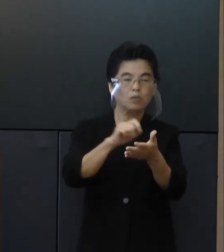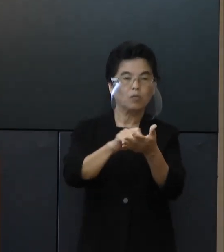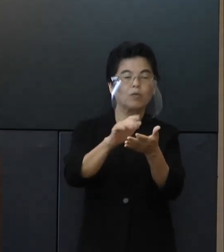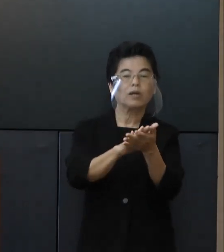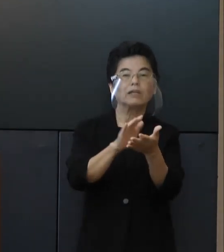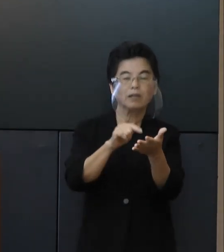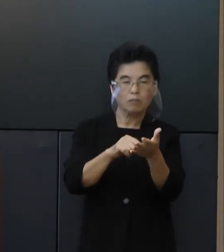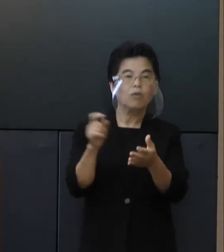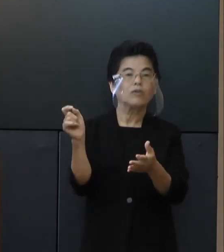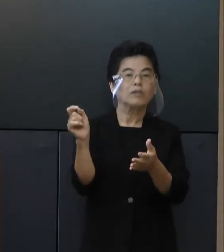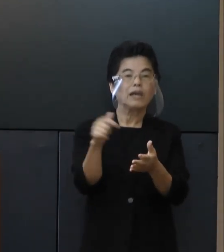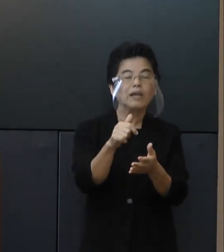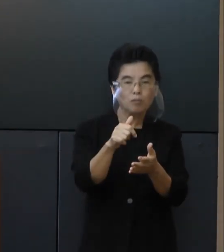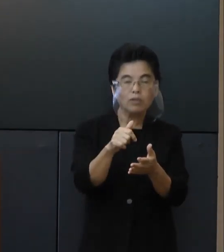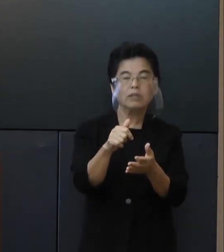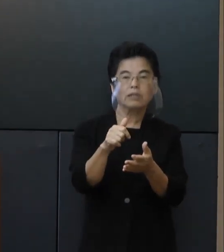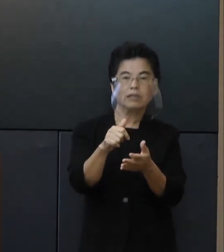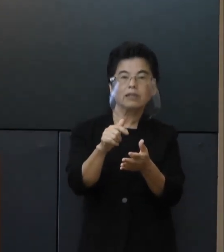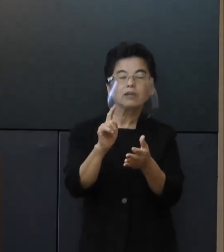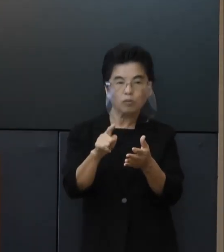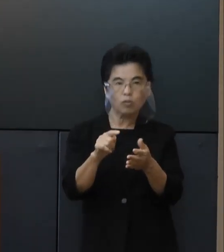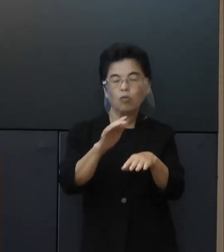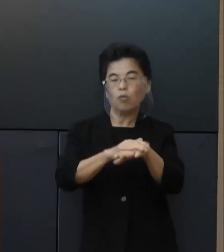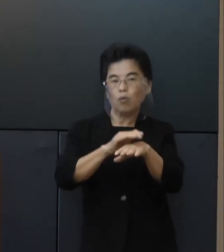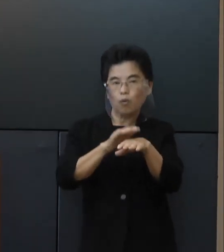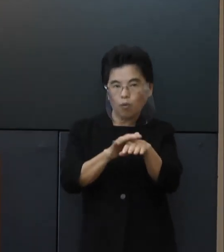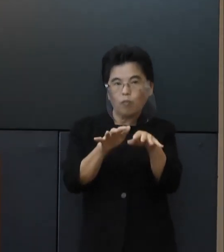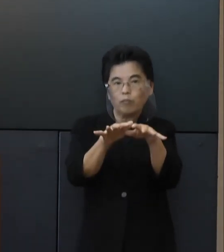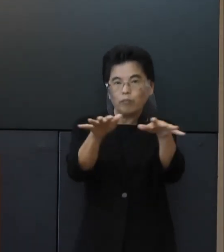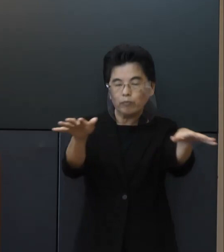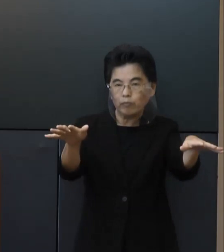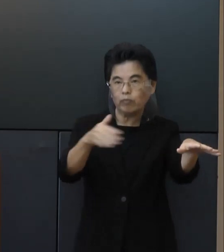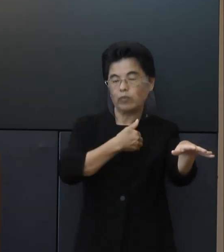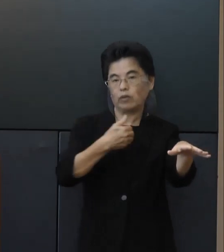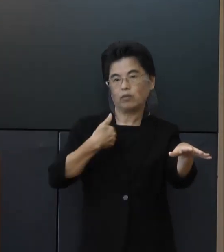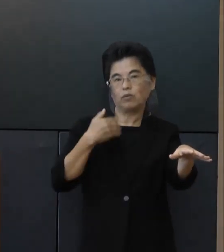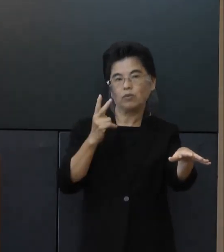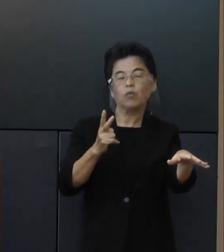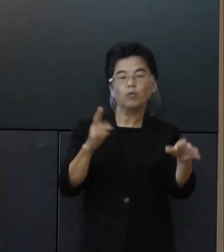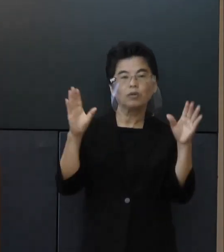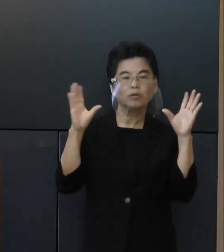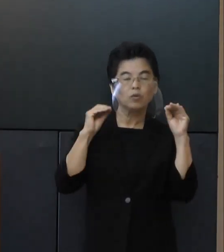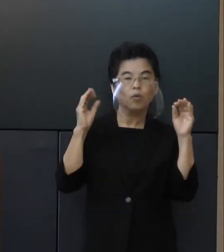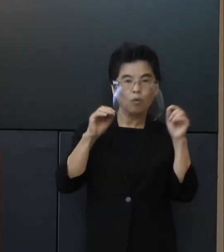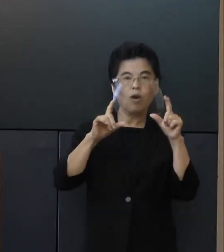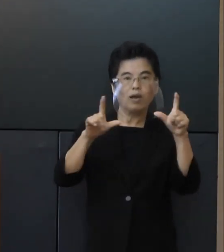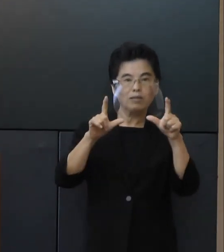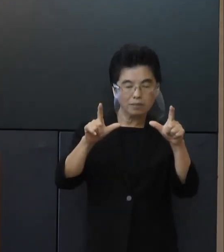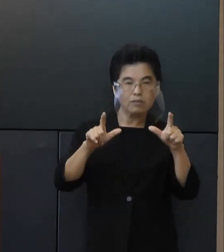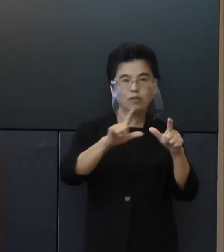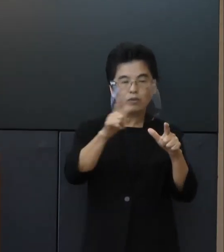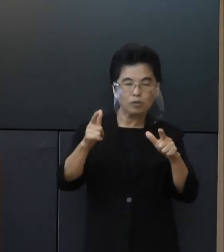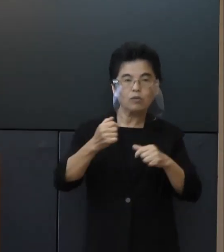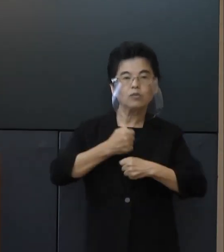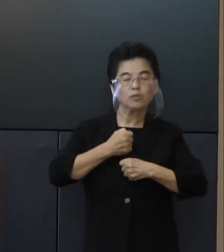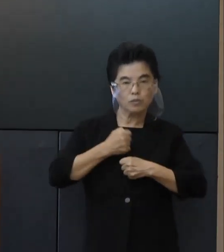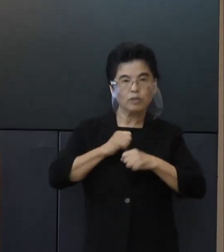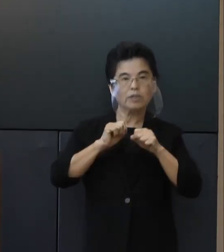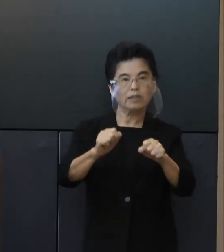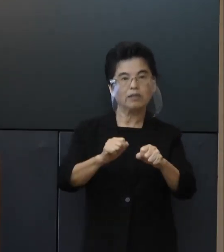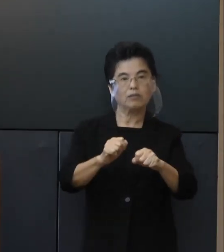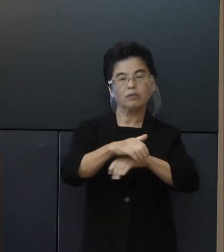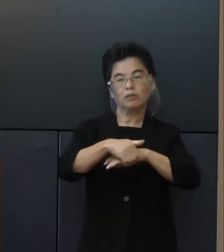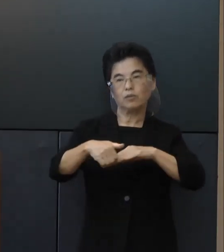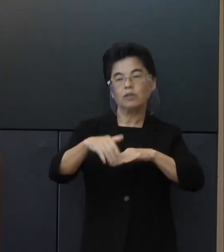できるだけ早期にこのスタイルを定着させていくための情報発信を心がけていきたいと、目指していきたいと思います